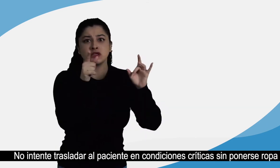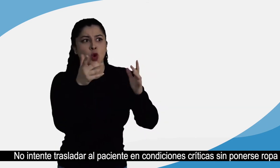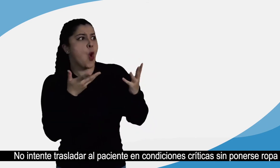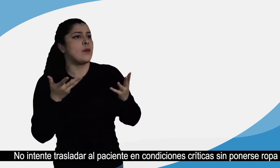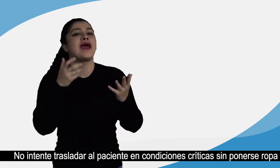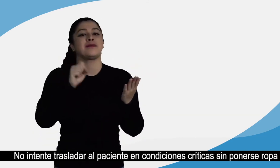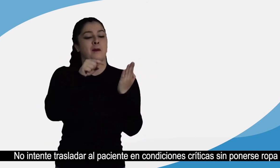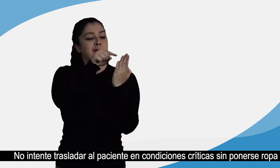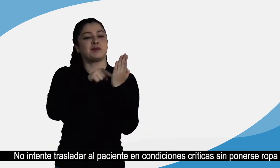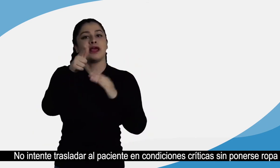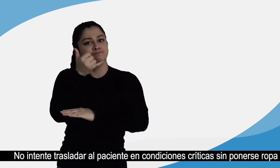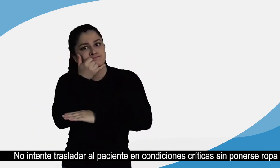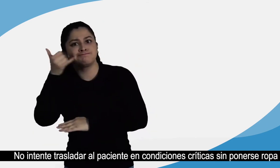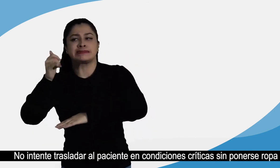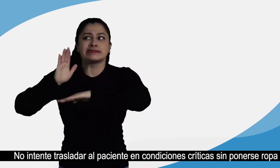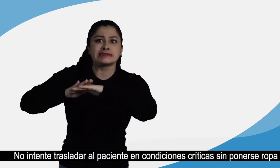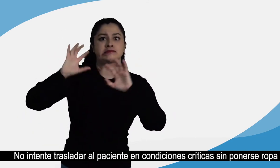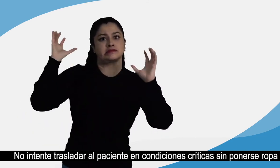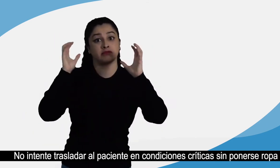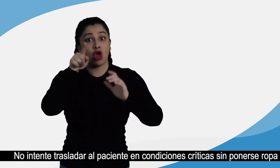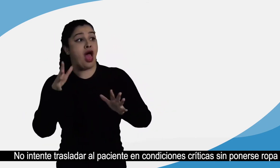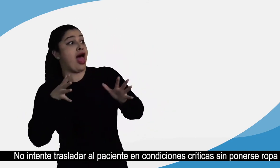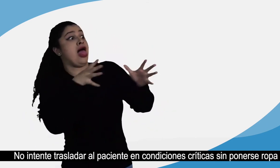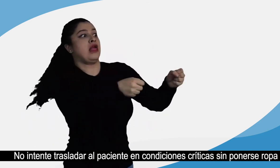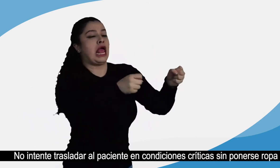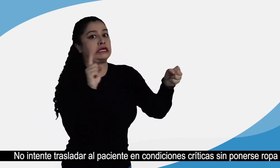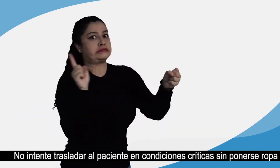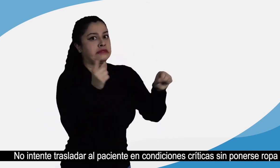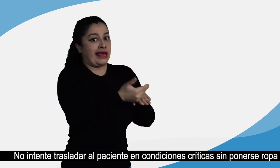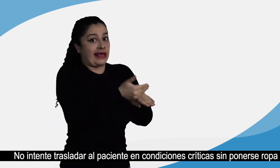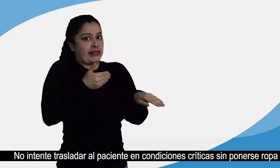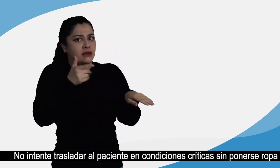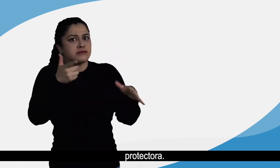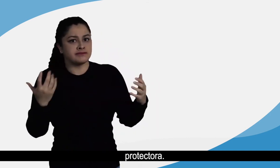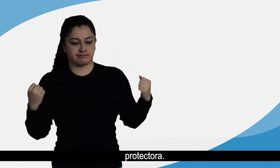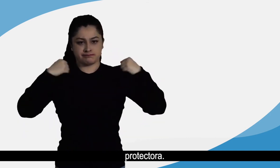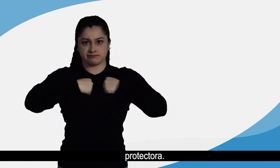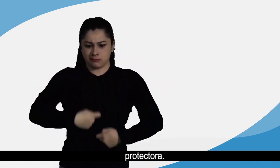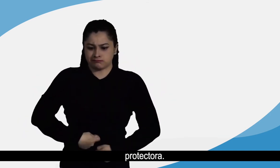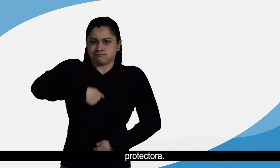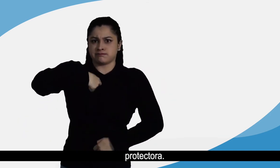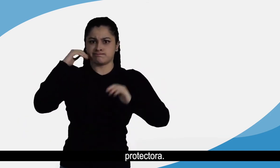No intente trasladar al paciente en condiciones críticas sin ponerse ropa protectora 10.